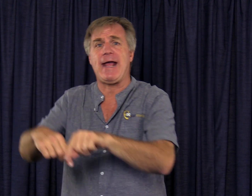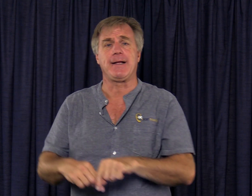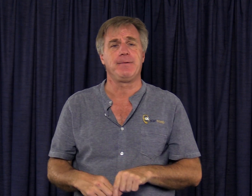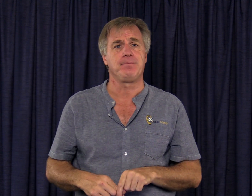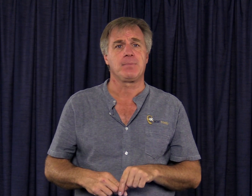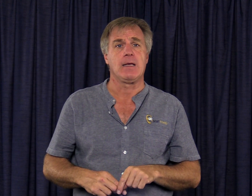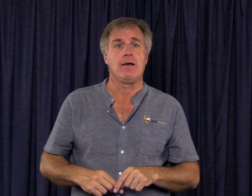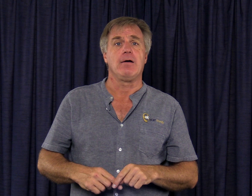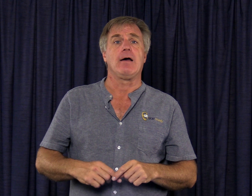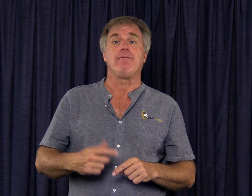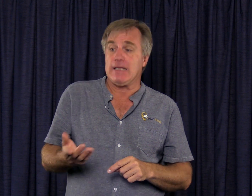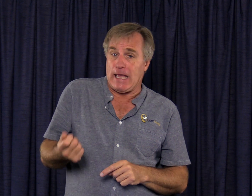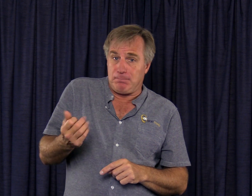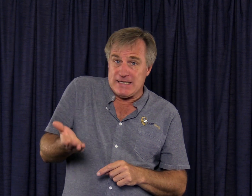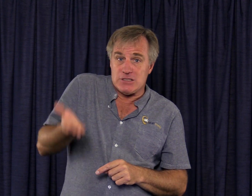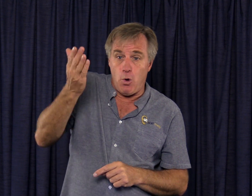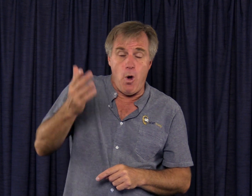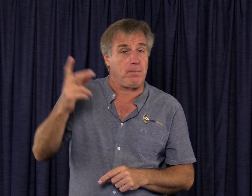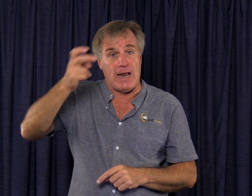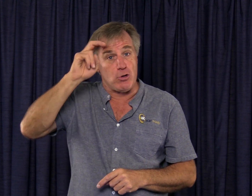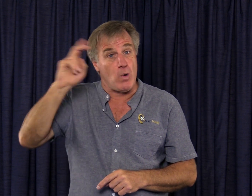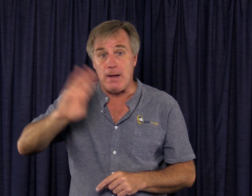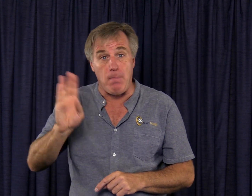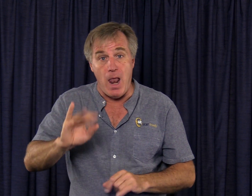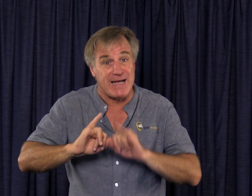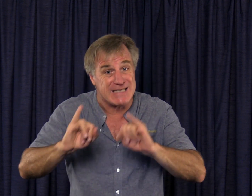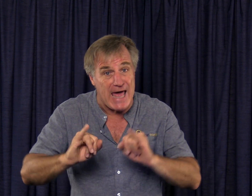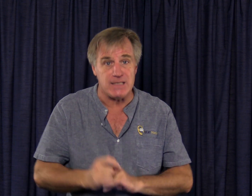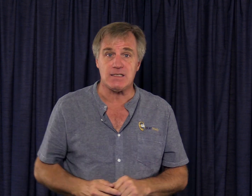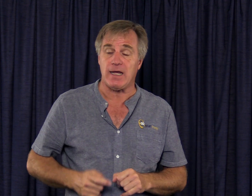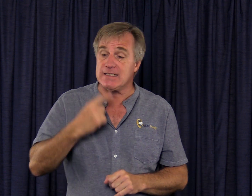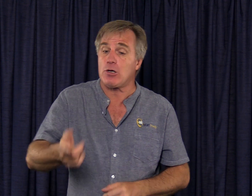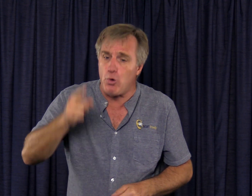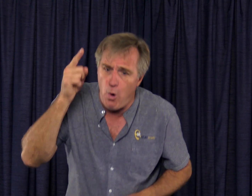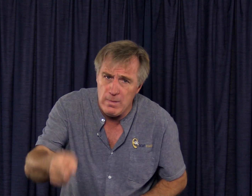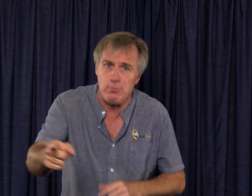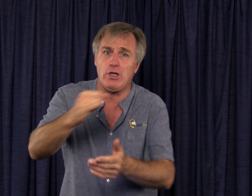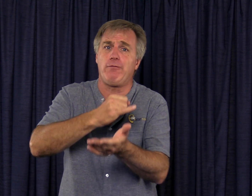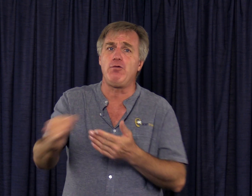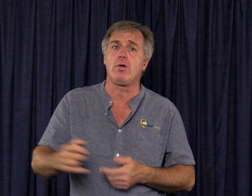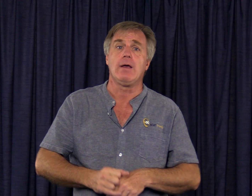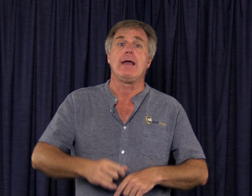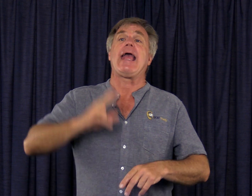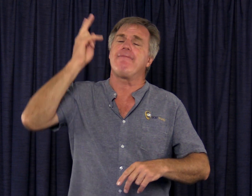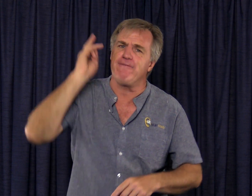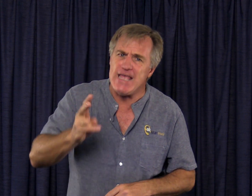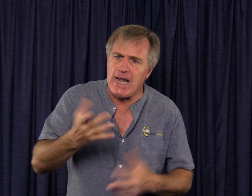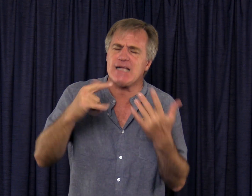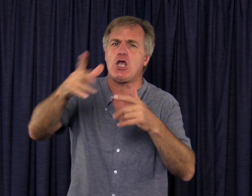plek. Want die prys is nou op en hy koning Balak is ernstig en hy sê, kom, jy moet hulle vloek. En weer, as hulle